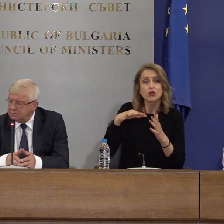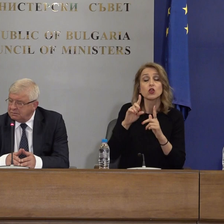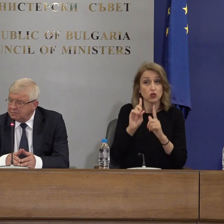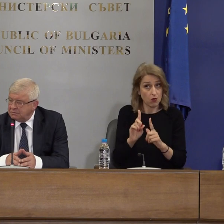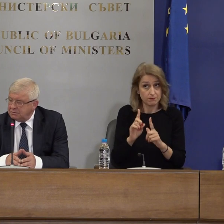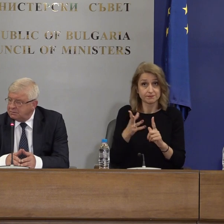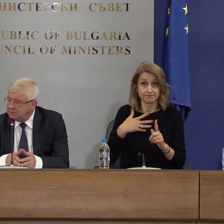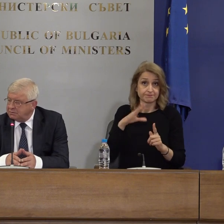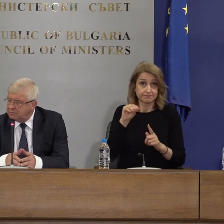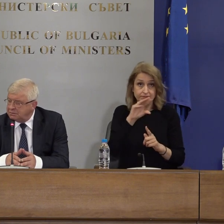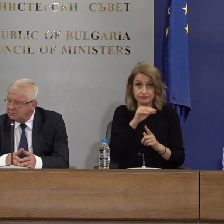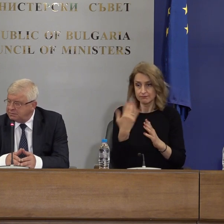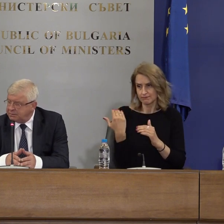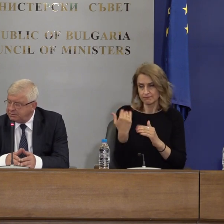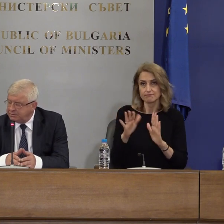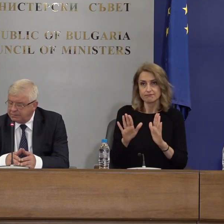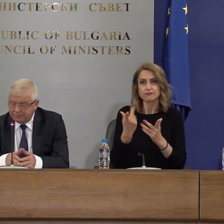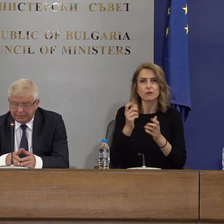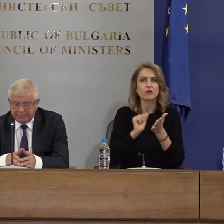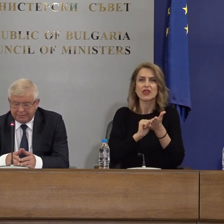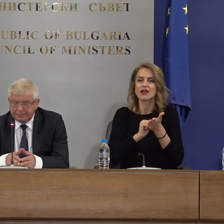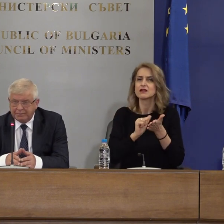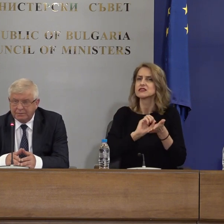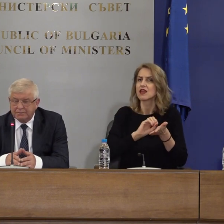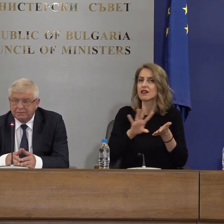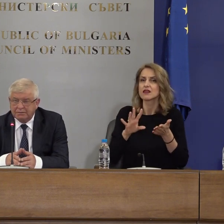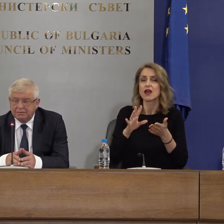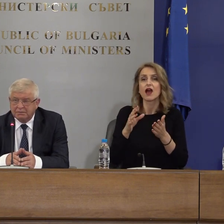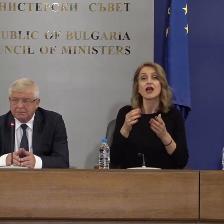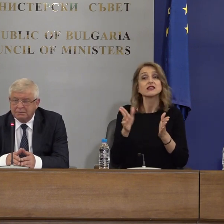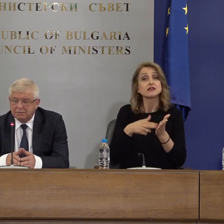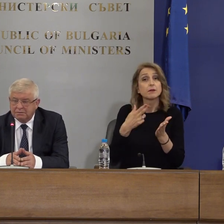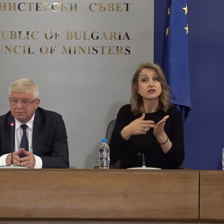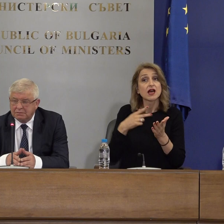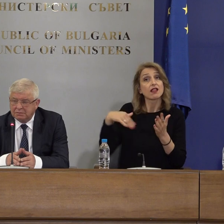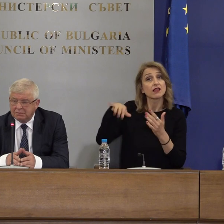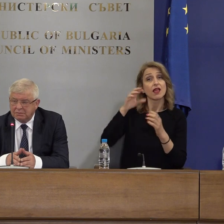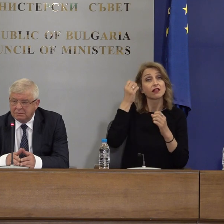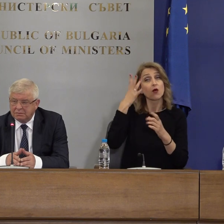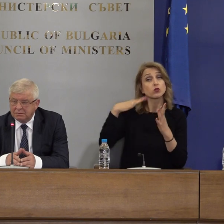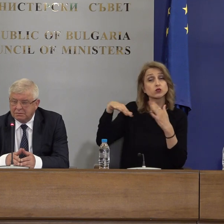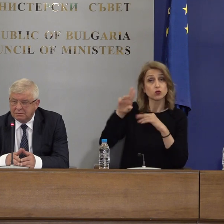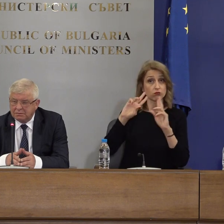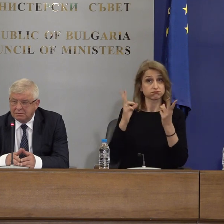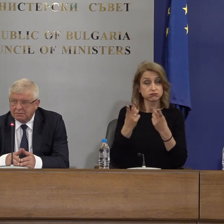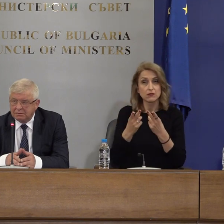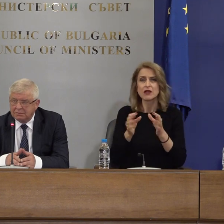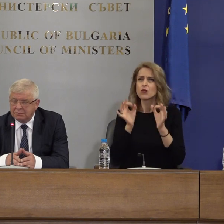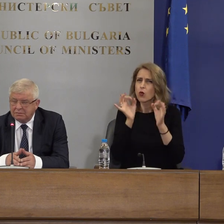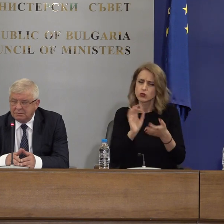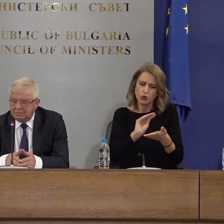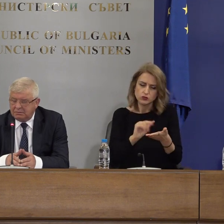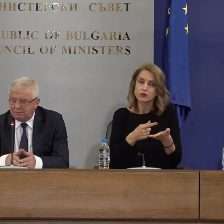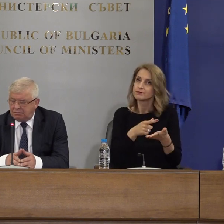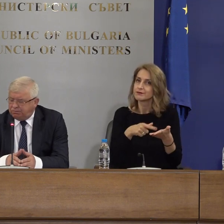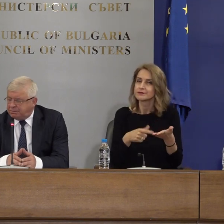скоро излезе една статия в много авторитетно научно списание, която доста точно определя, че има